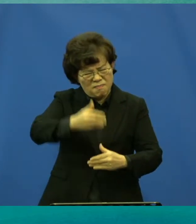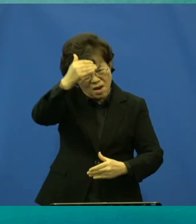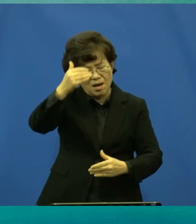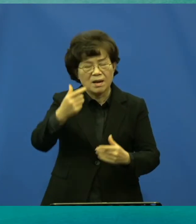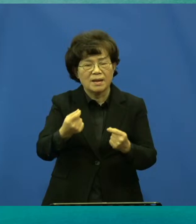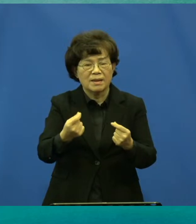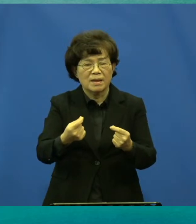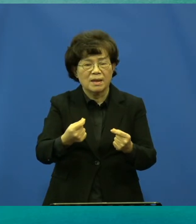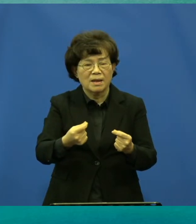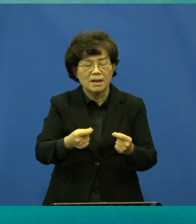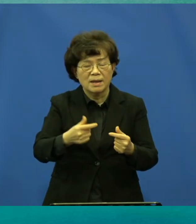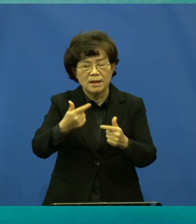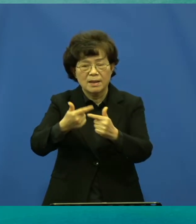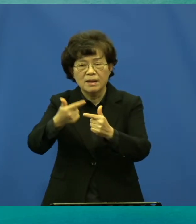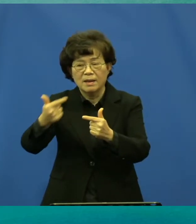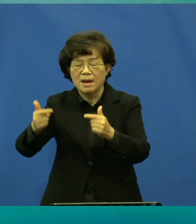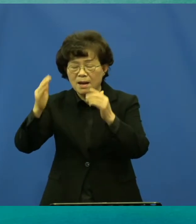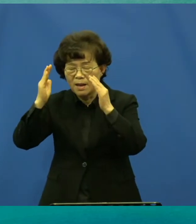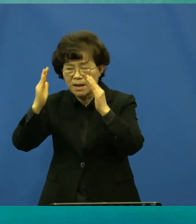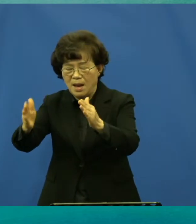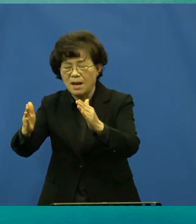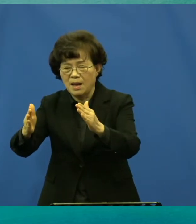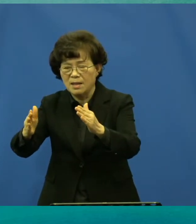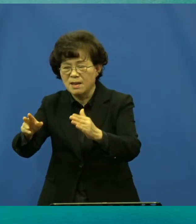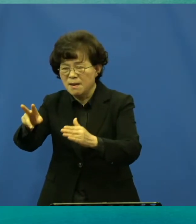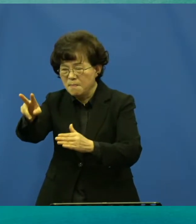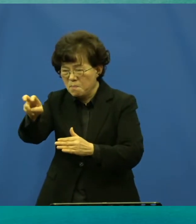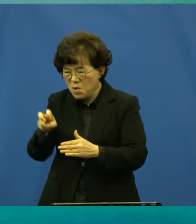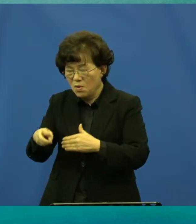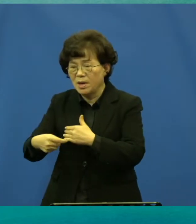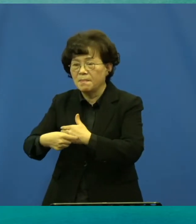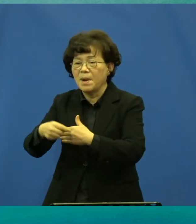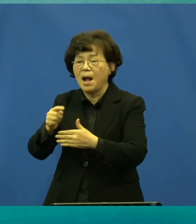이 니느웨를 향한 뿌리 깊은 정오심,